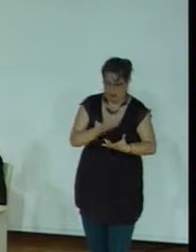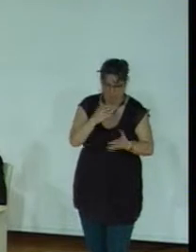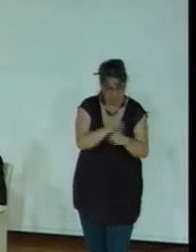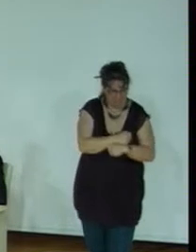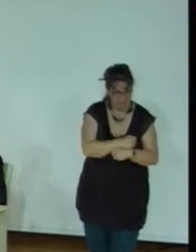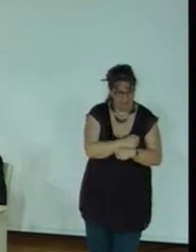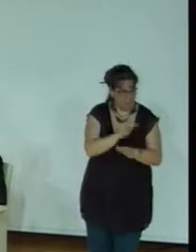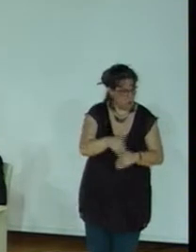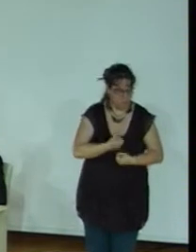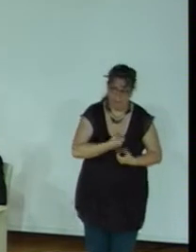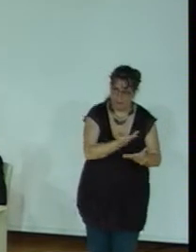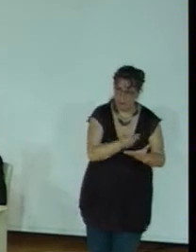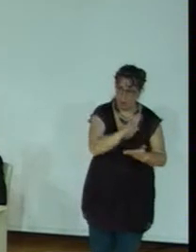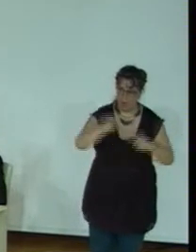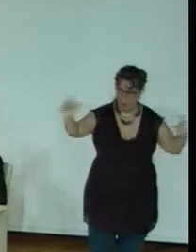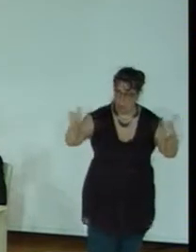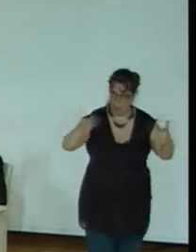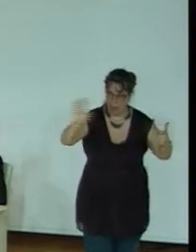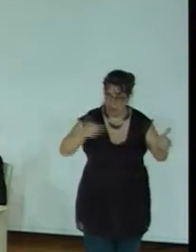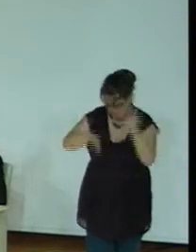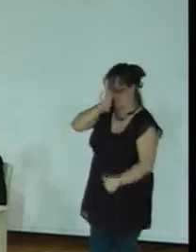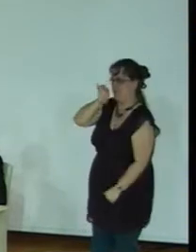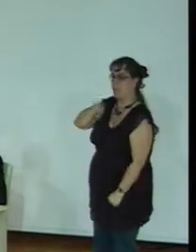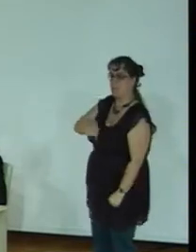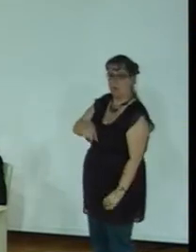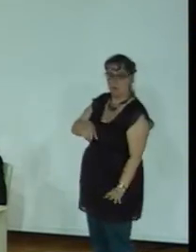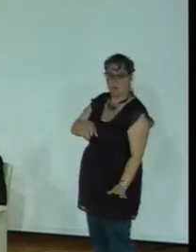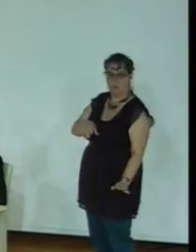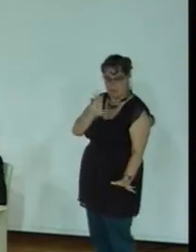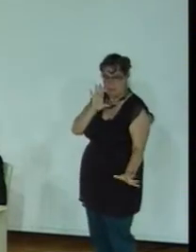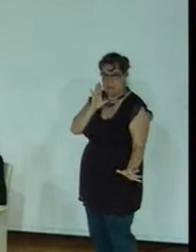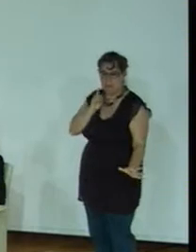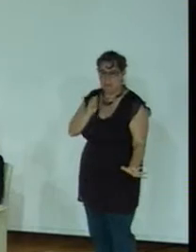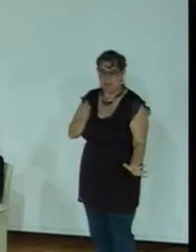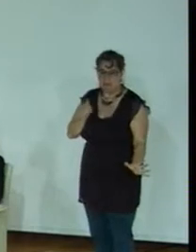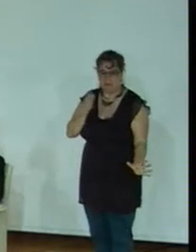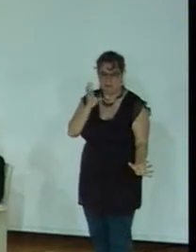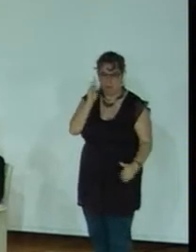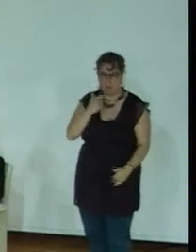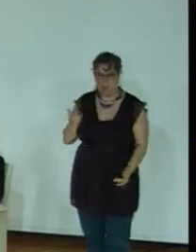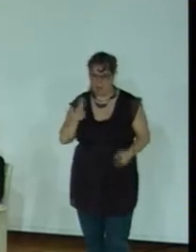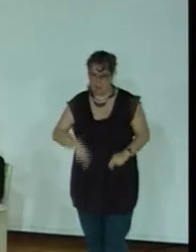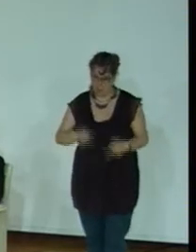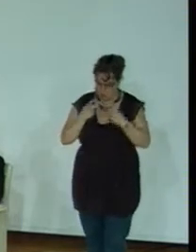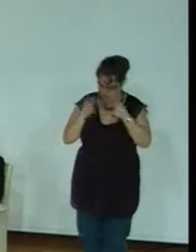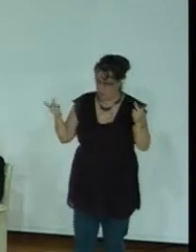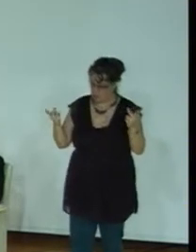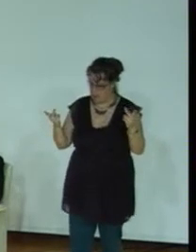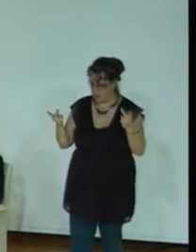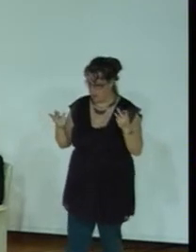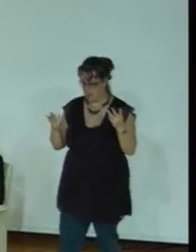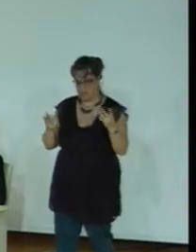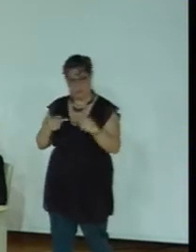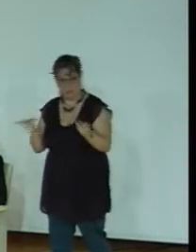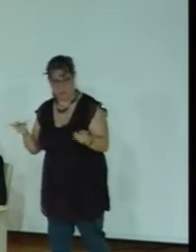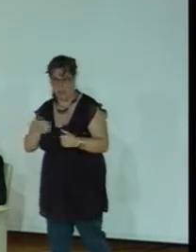privé, ne va pas se retourner contre vous. Et dans quelles circonstances ? Public ou privé, d'ailleurs. Ceux